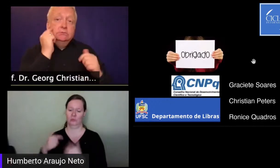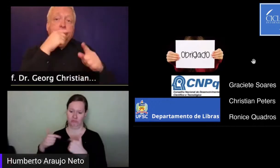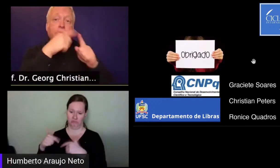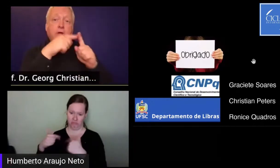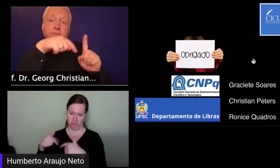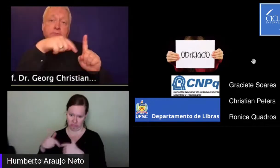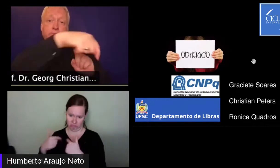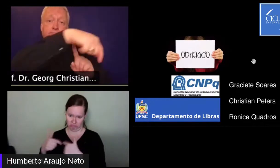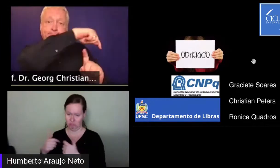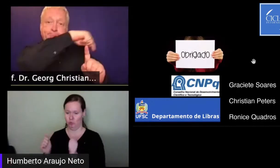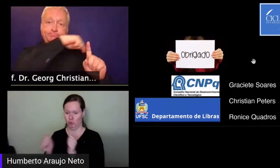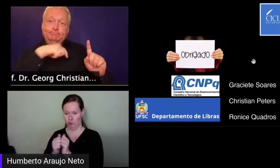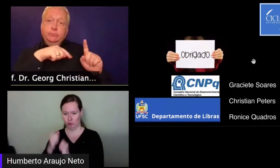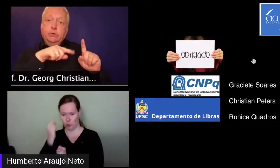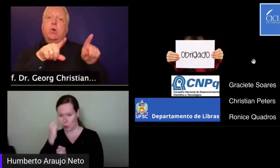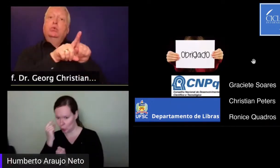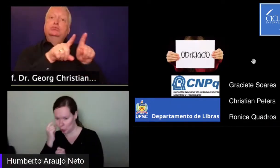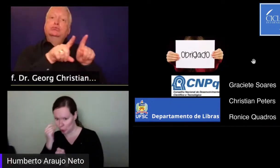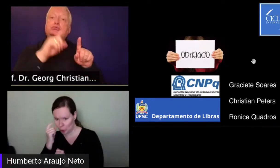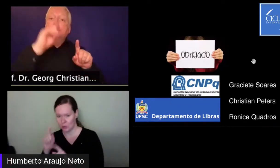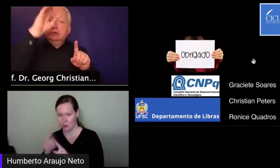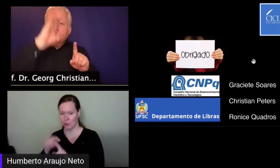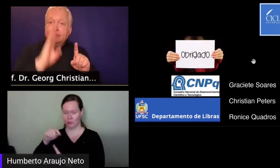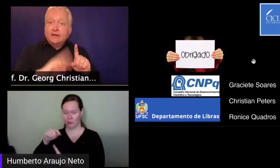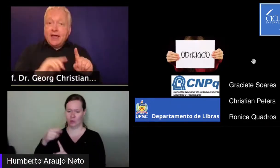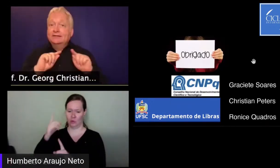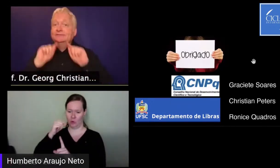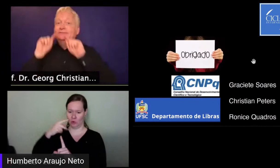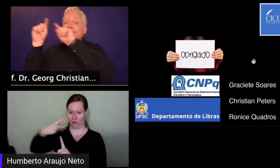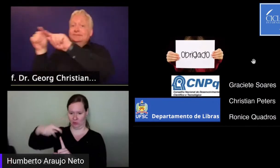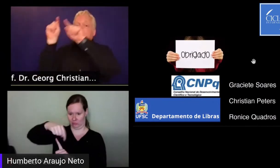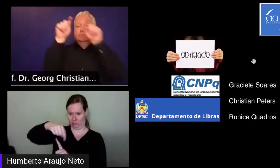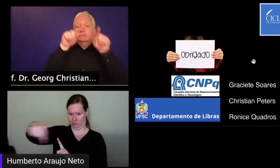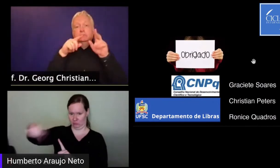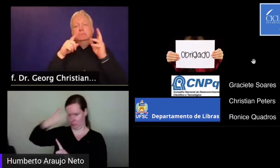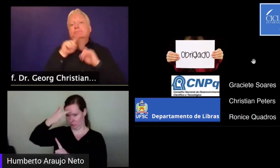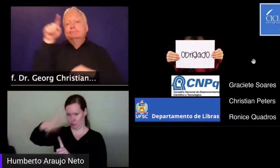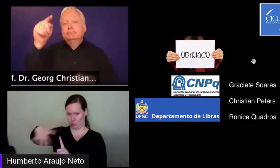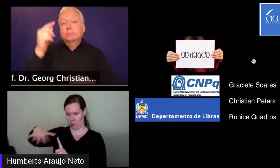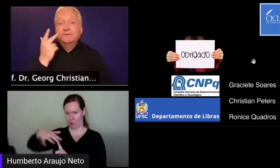a essas pessoas, né, que trabalharam comigo, como Ronice,